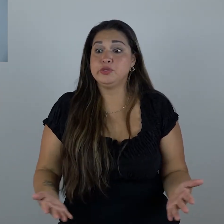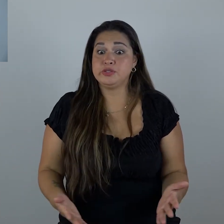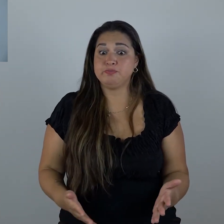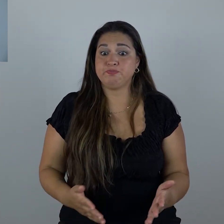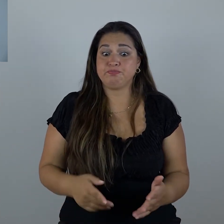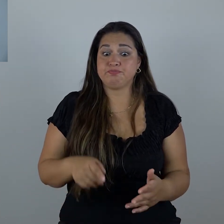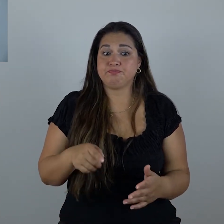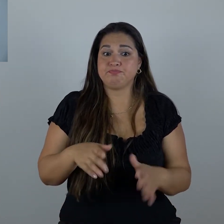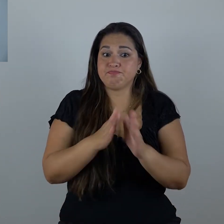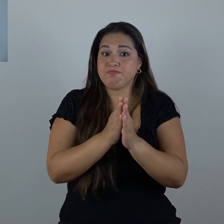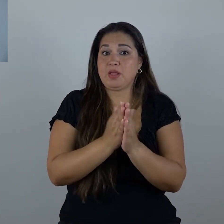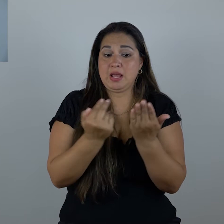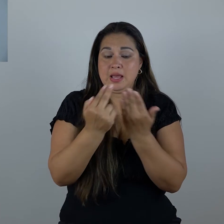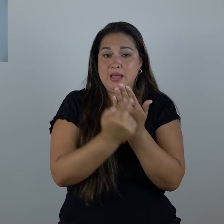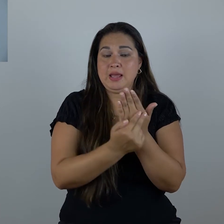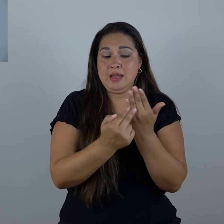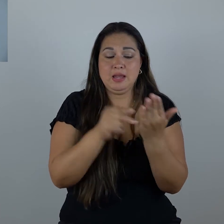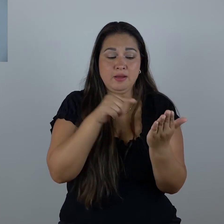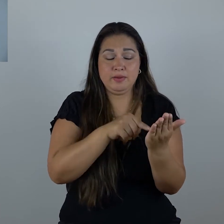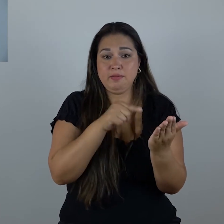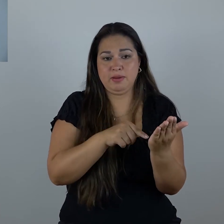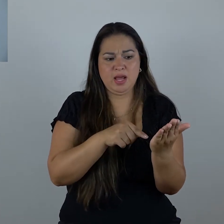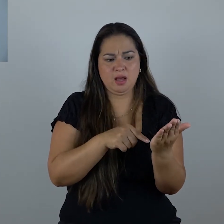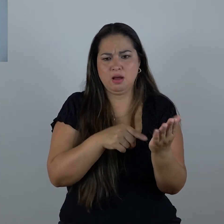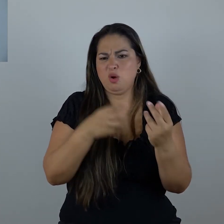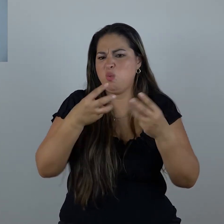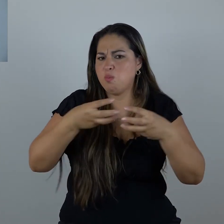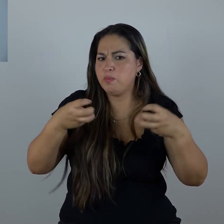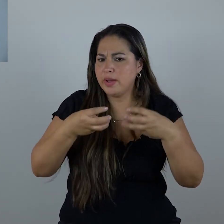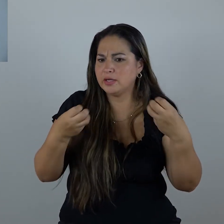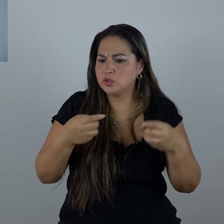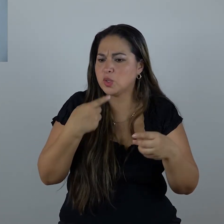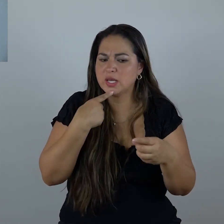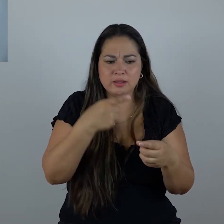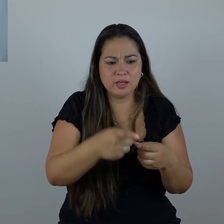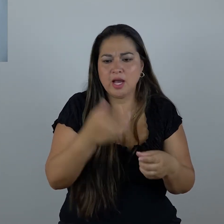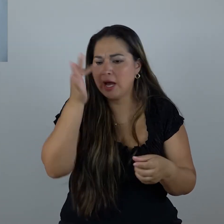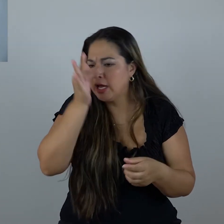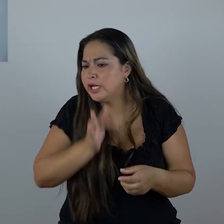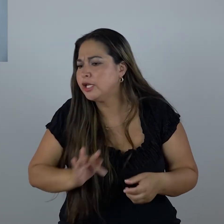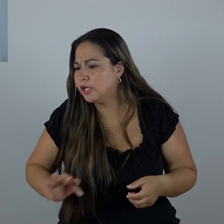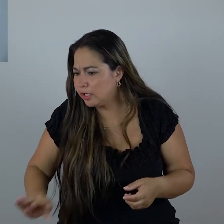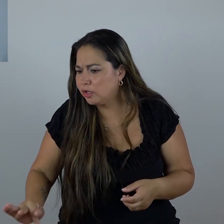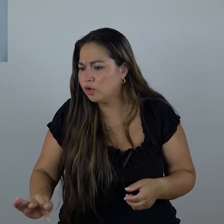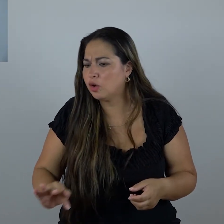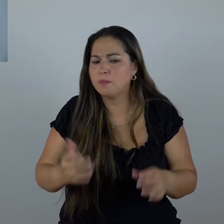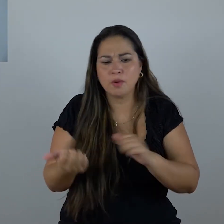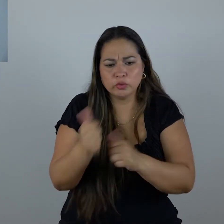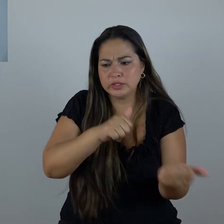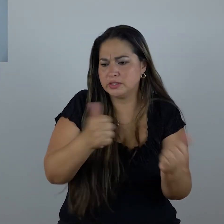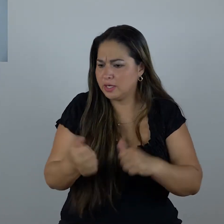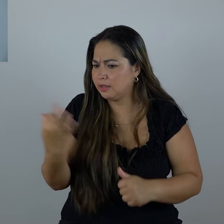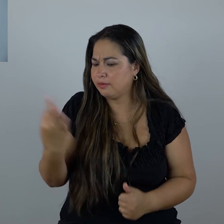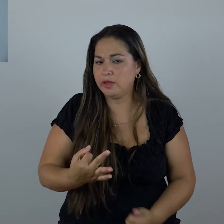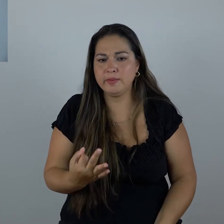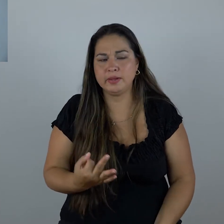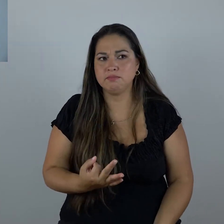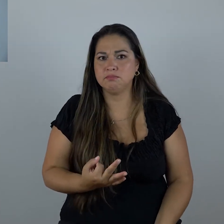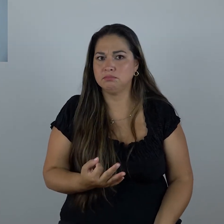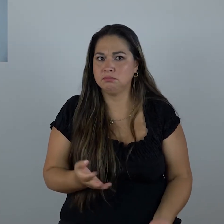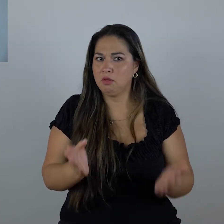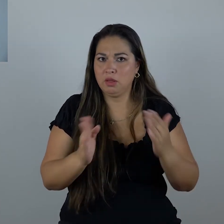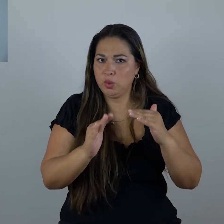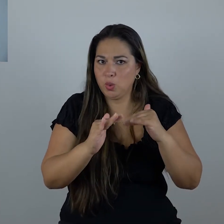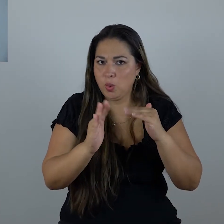pensar, versículo que nos haga pensar que los niños puedan ser bautizados. Tenemos que tener conciencia de que hemos pecado. Luego, por